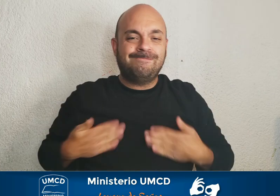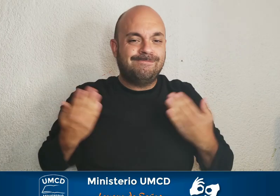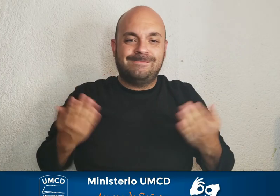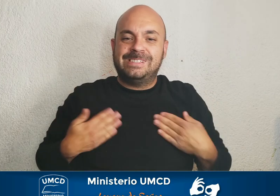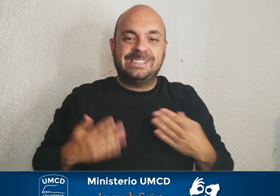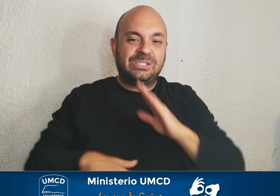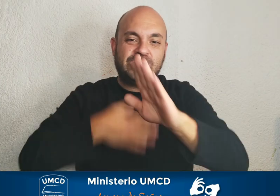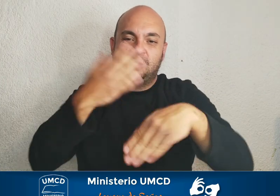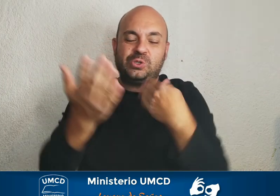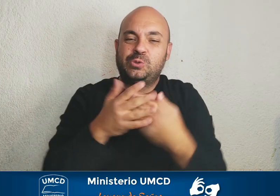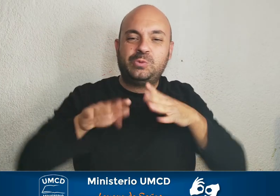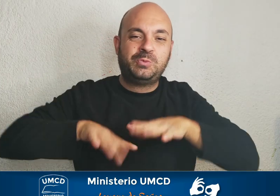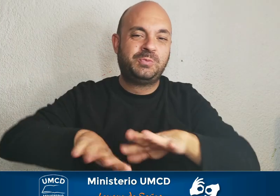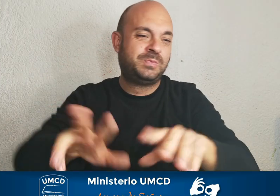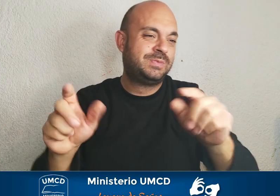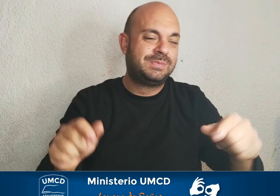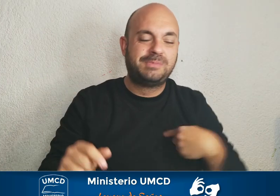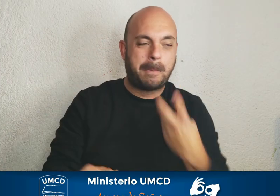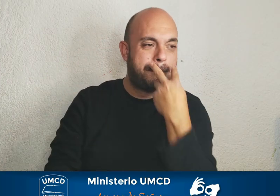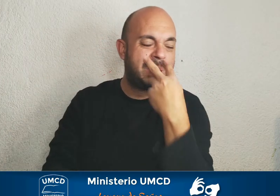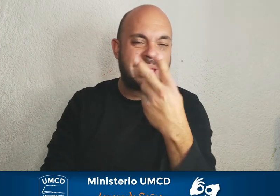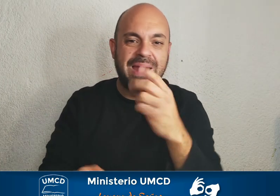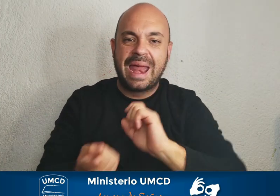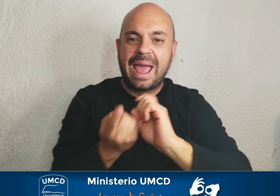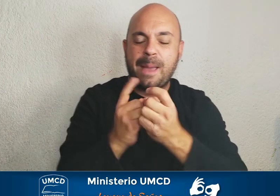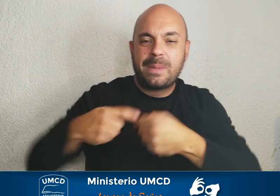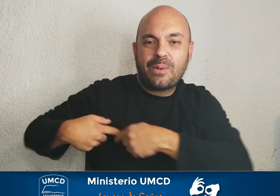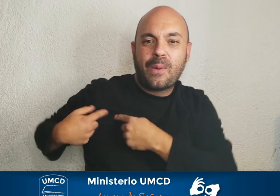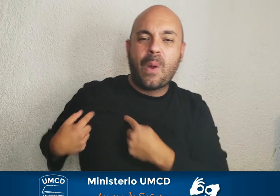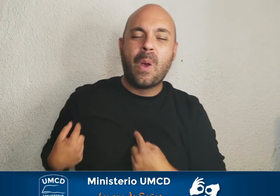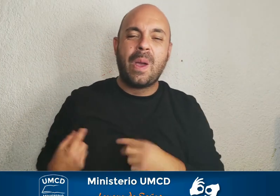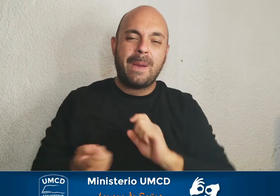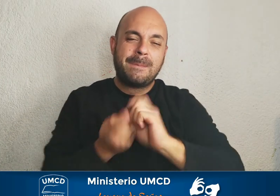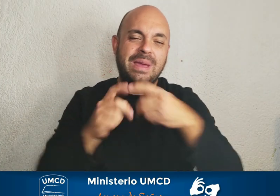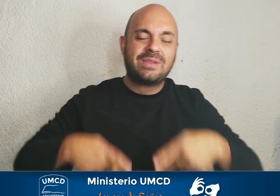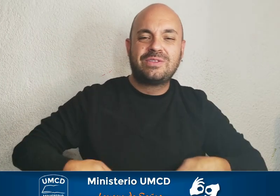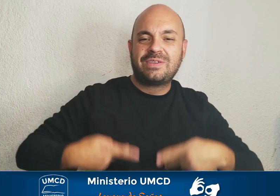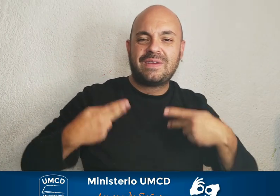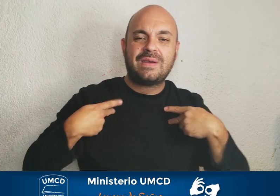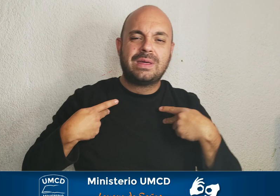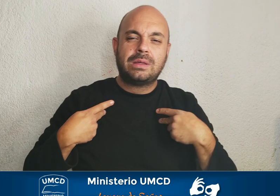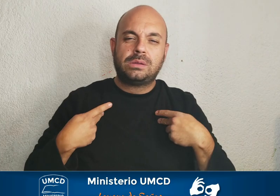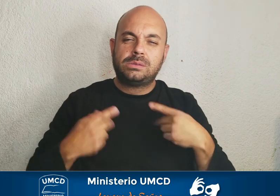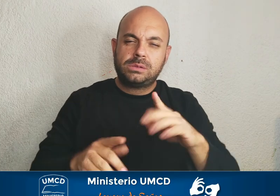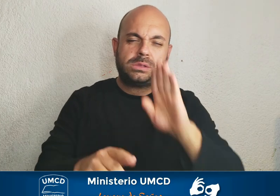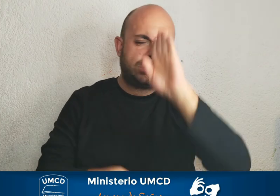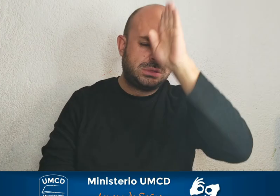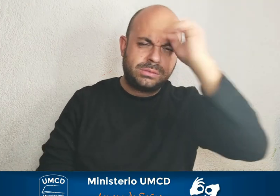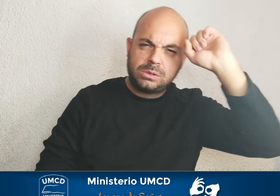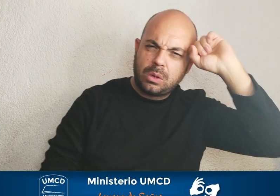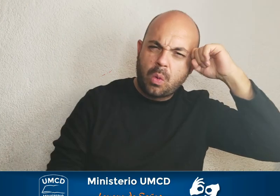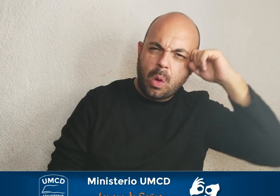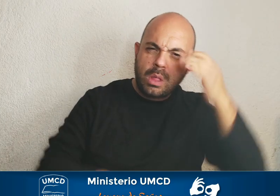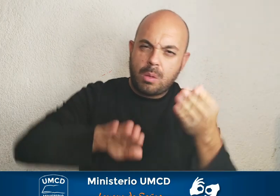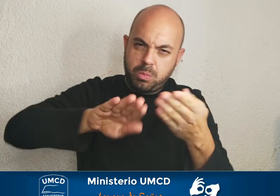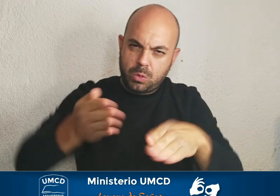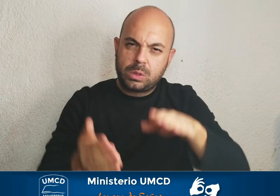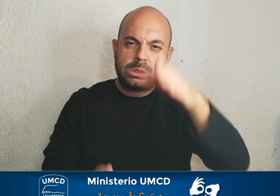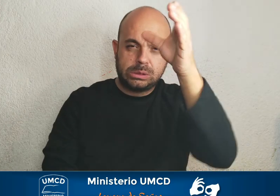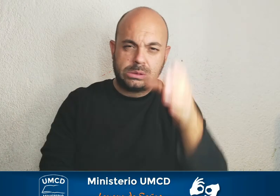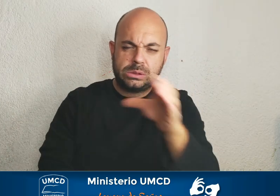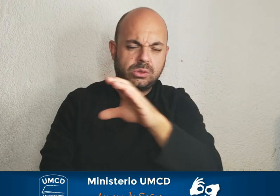más pensando en lo que Jesús hizo por nosotros. Su sacrificio debe ser nuestro más grande motivador de